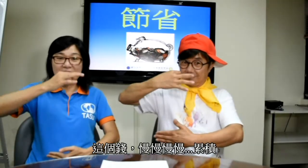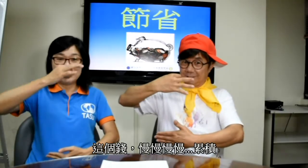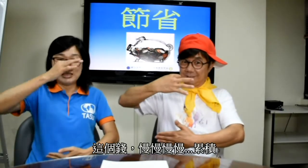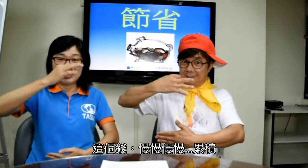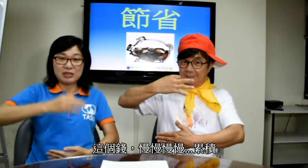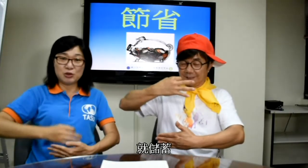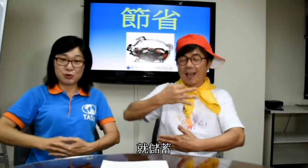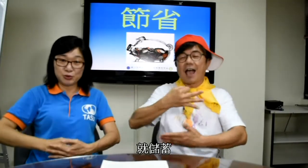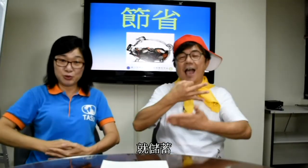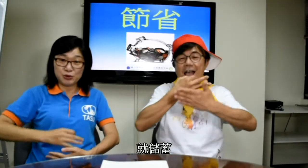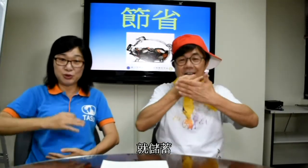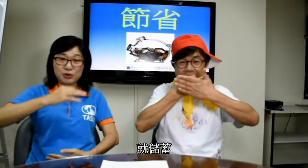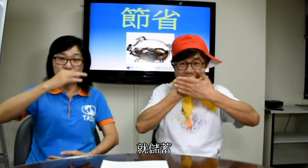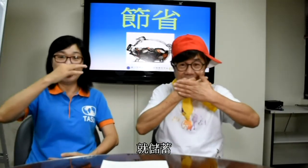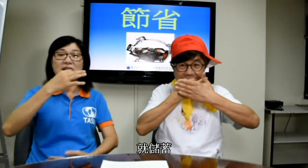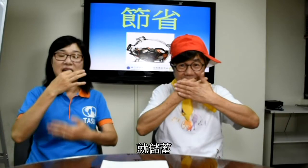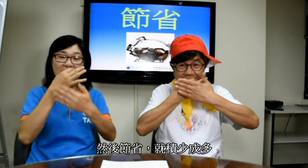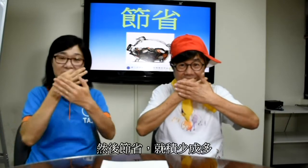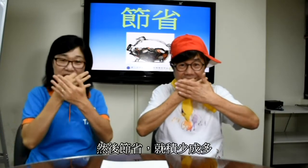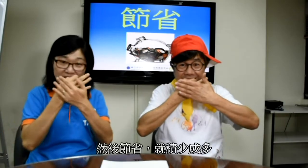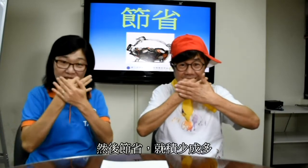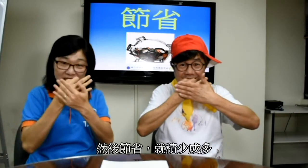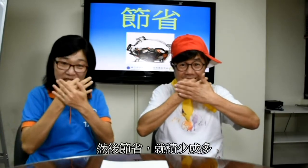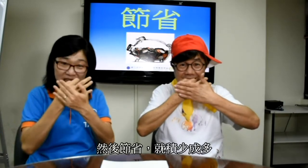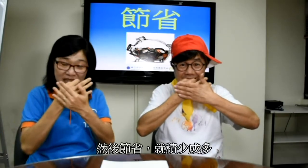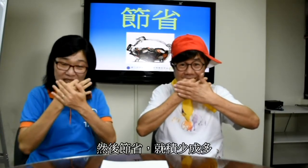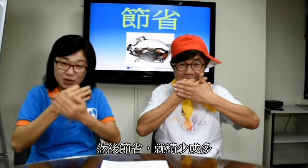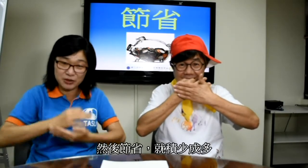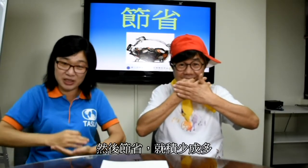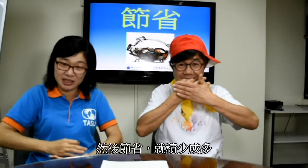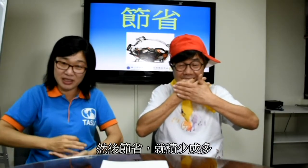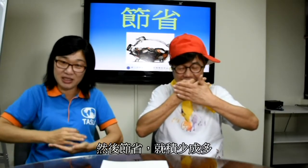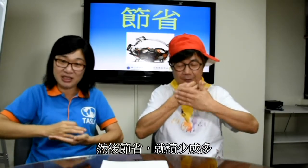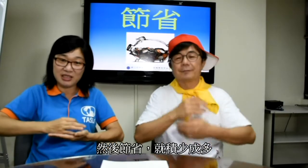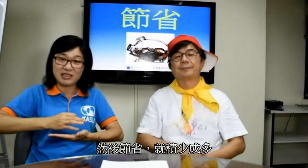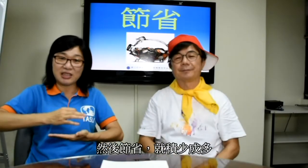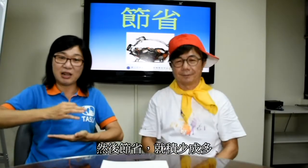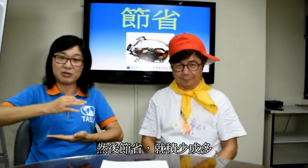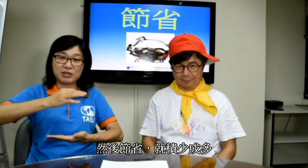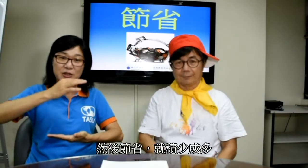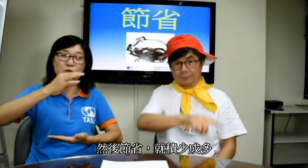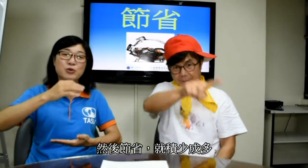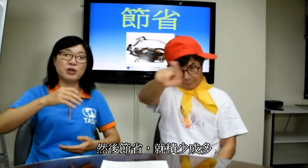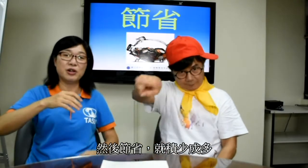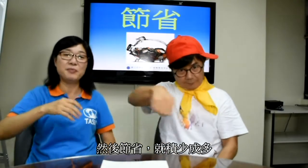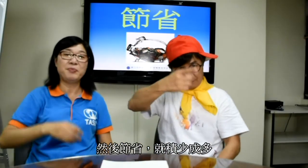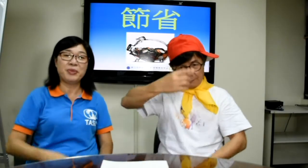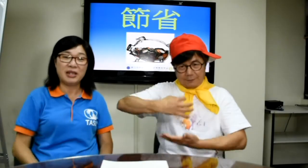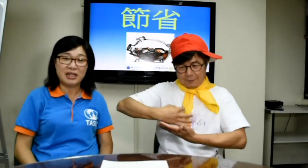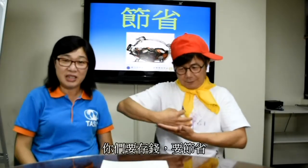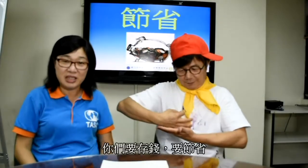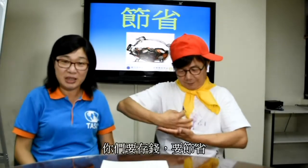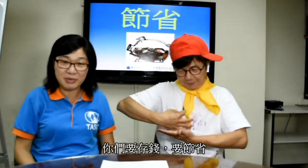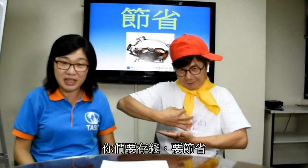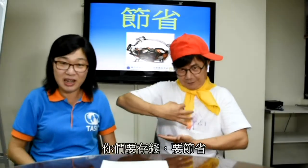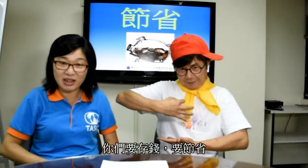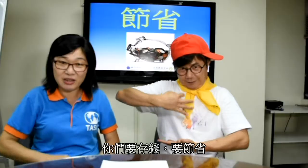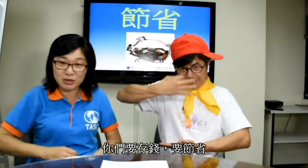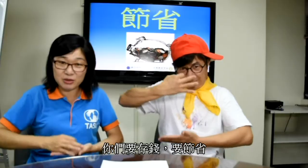积就储蓄，然后节省就积少成多，你们要